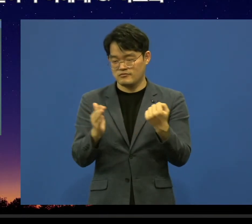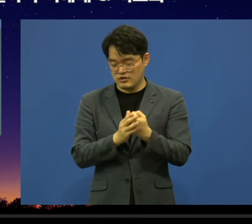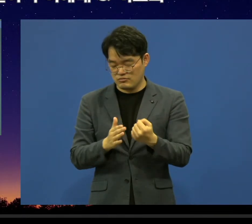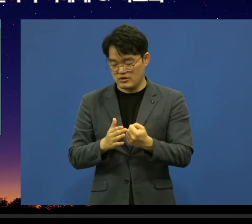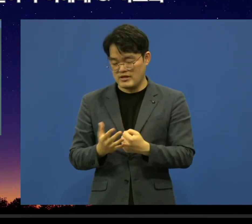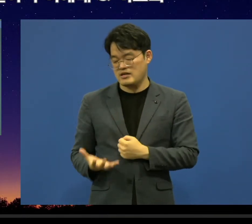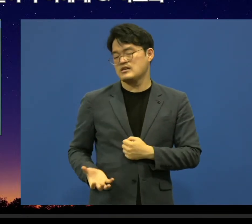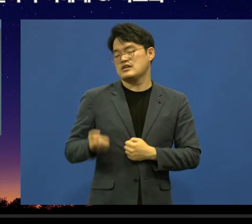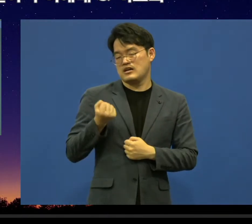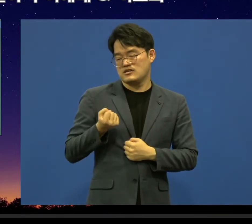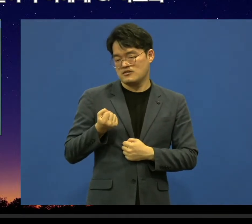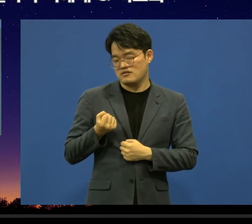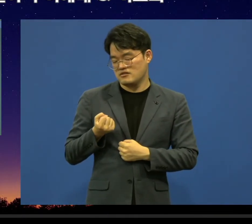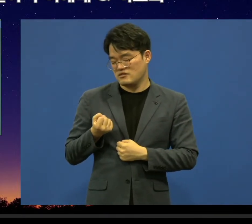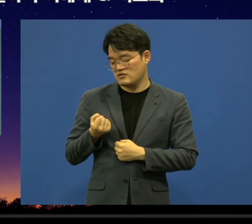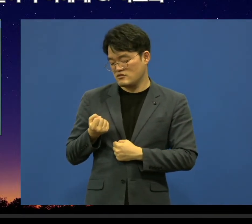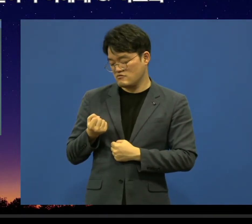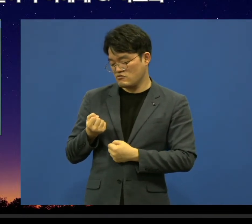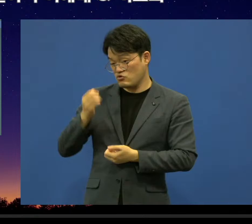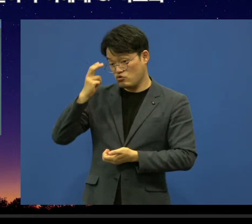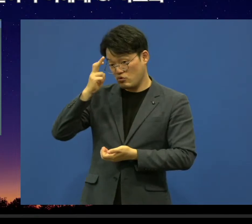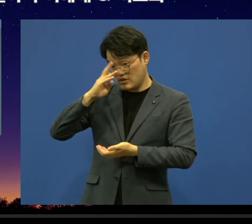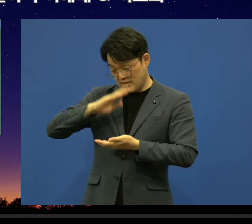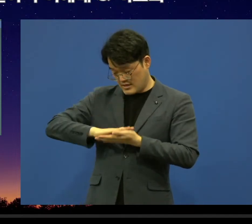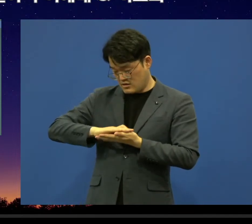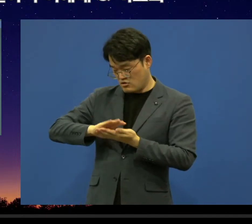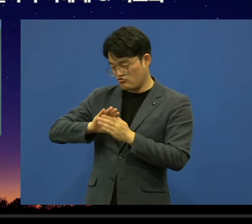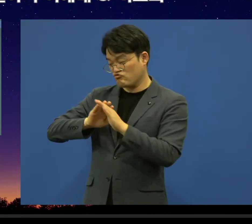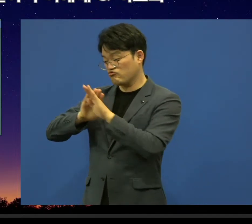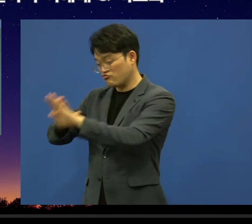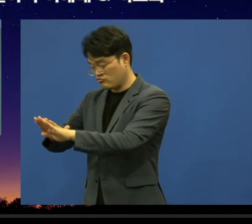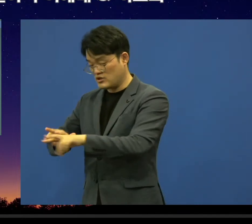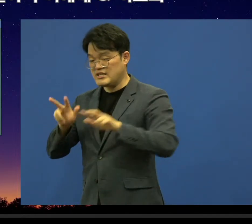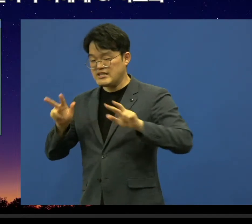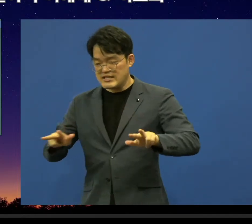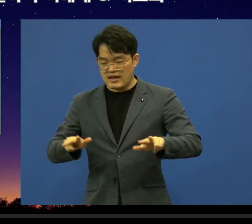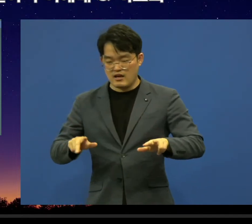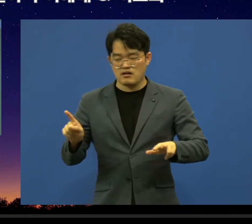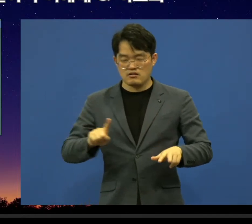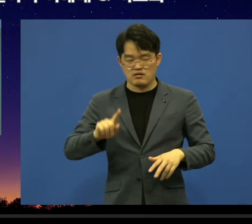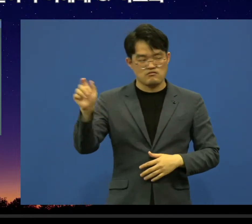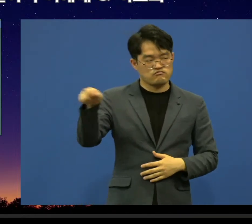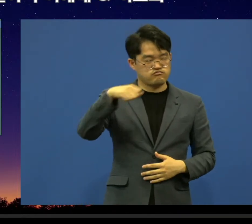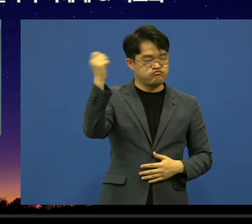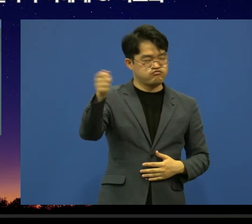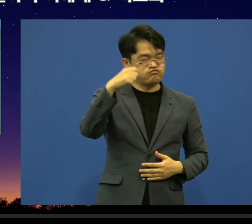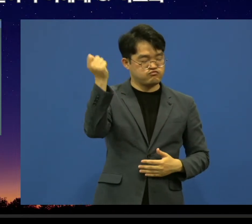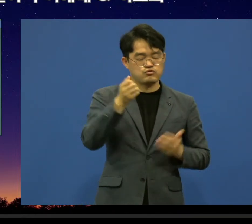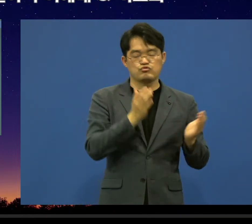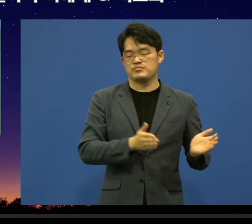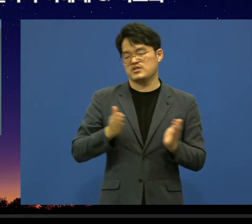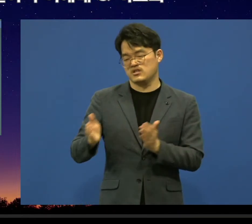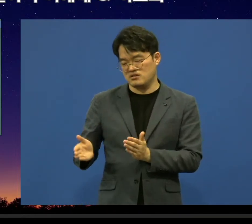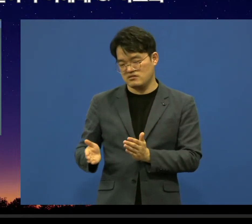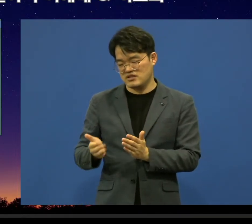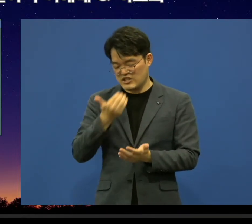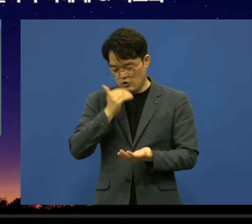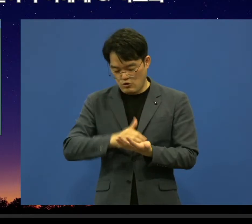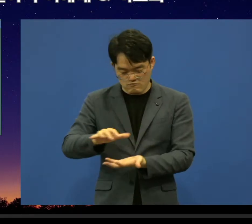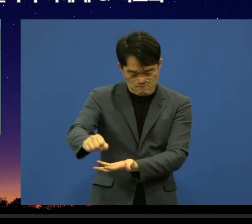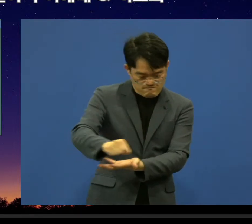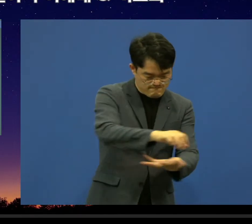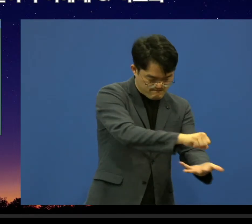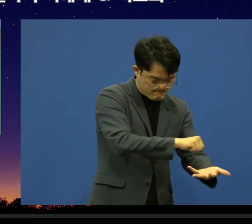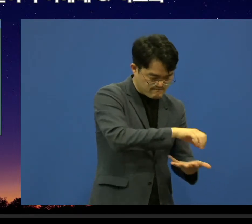이제 물맷돌을 잡기 시작합니다. 여러분 그렇습니다. 우리가 물질에 연연하고 있다면